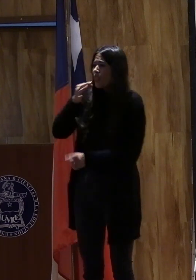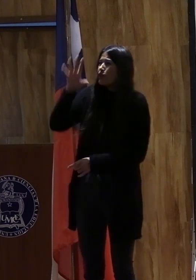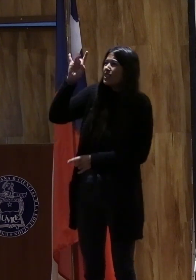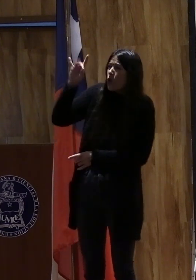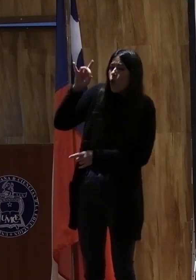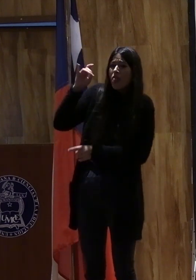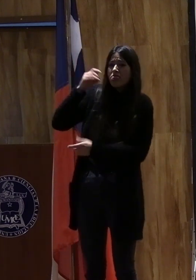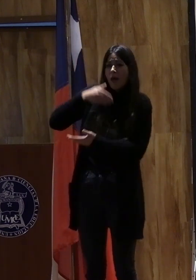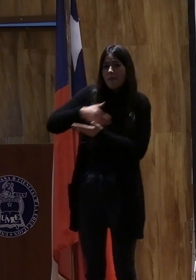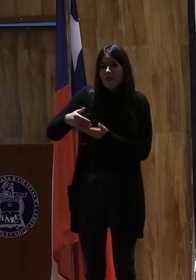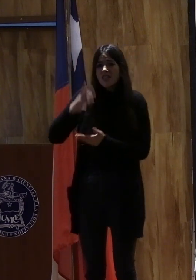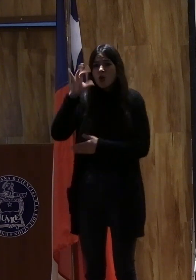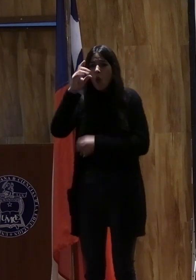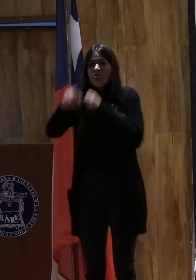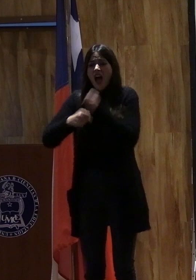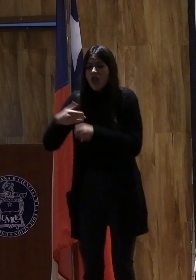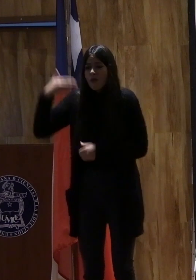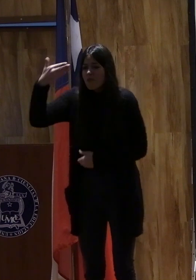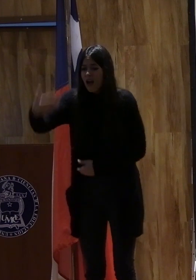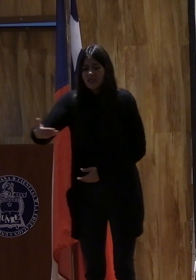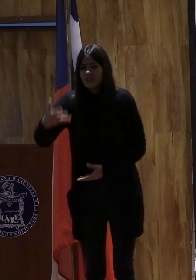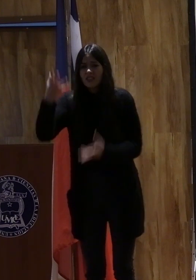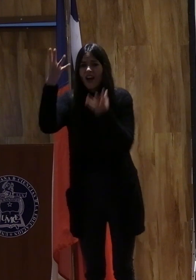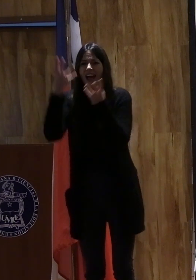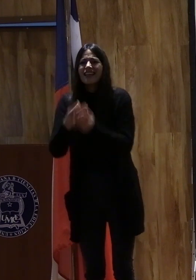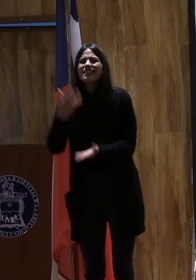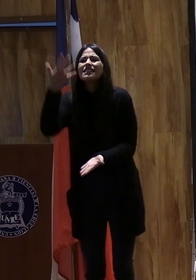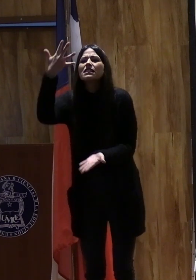50 años. Bueno, son